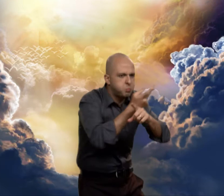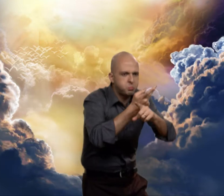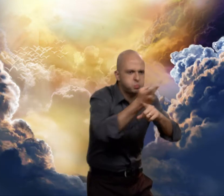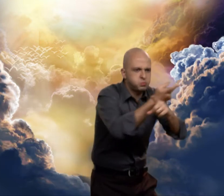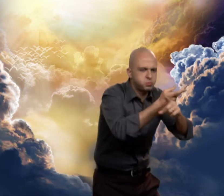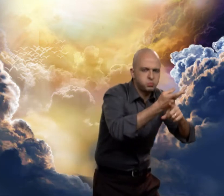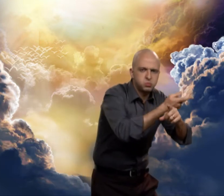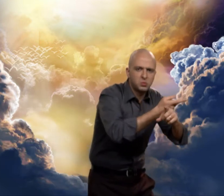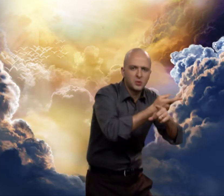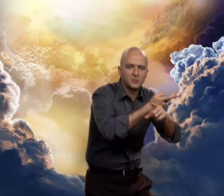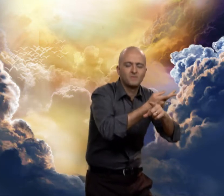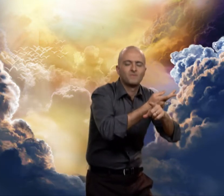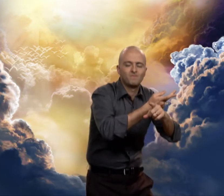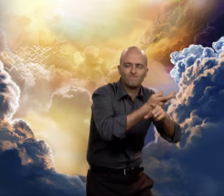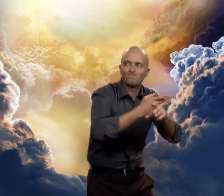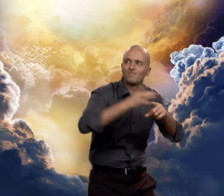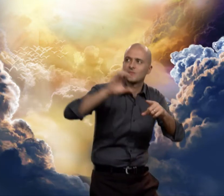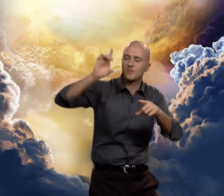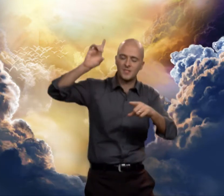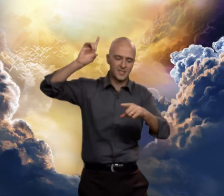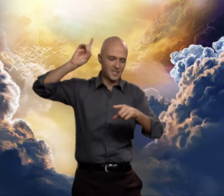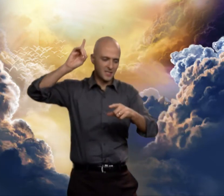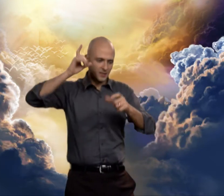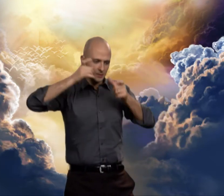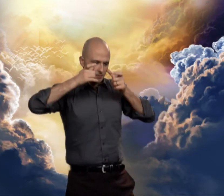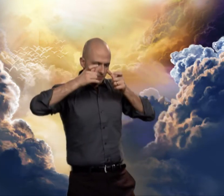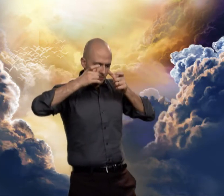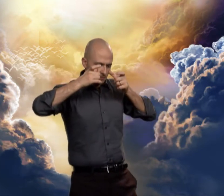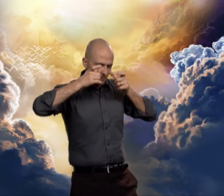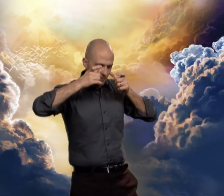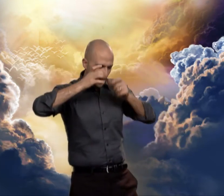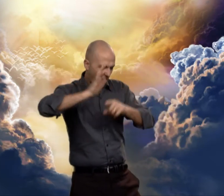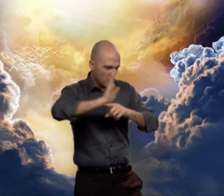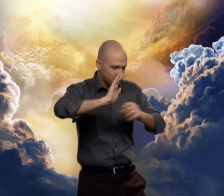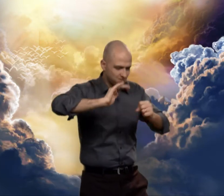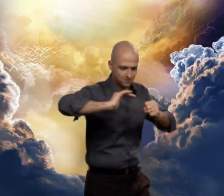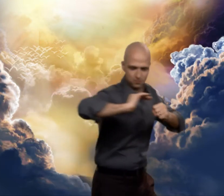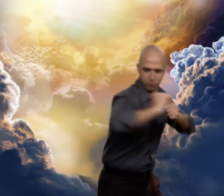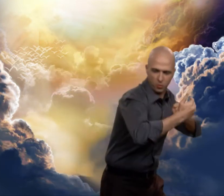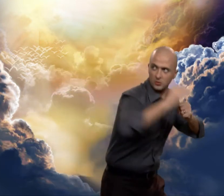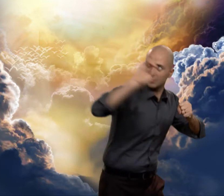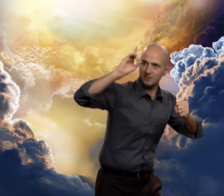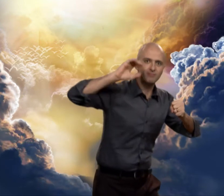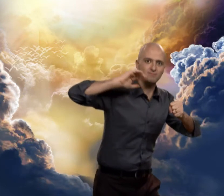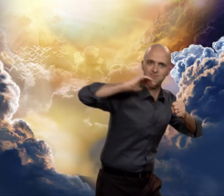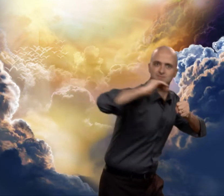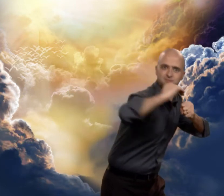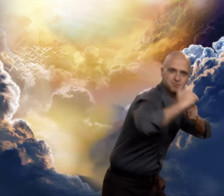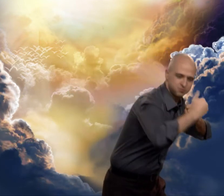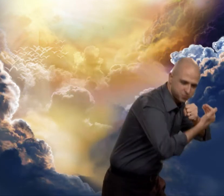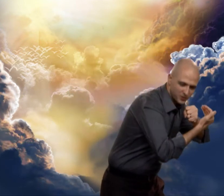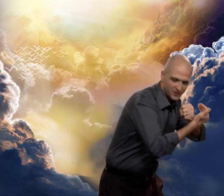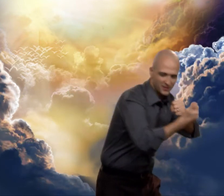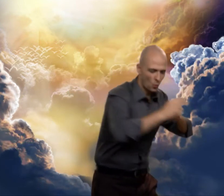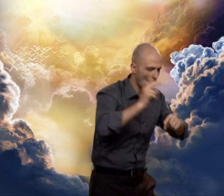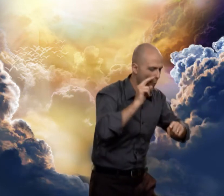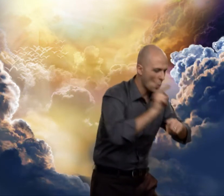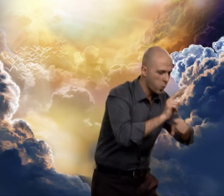morte. Nesse momento, na hora de maior dificuldade, Deus intervirá. Vocês cantarão como em noite de